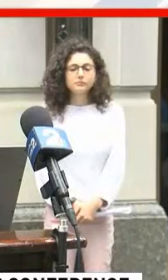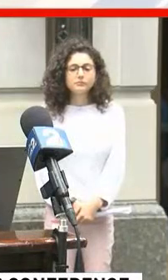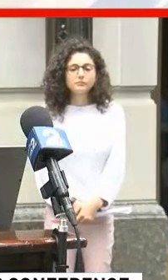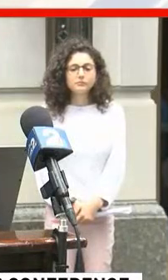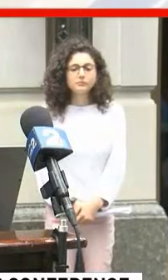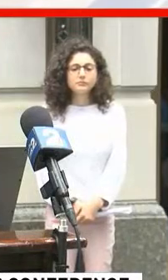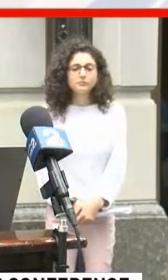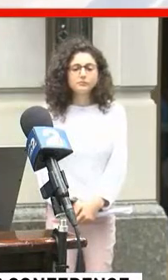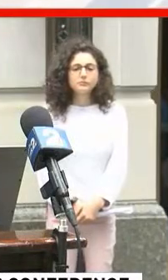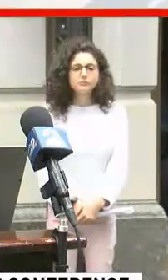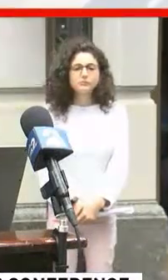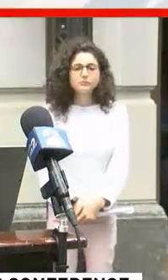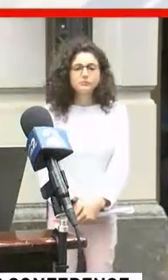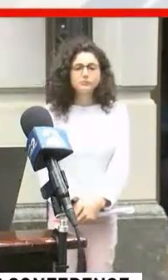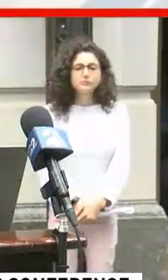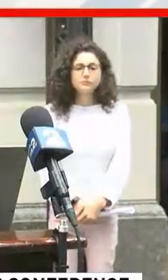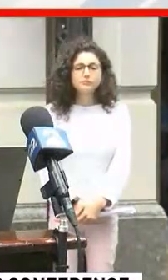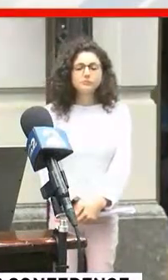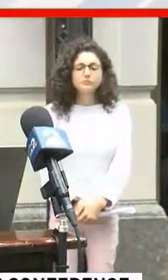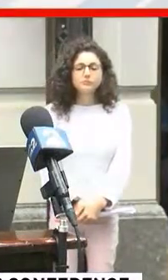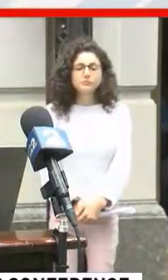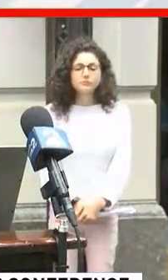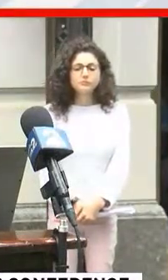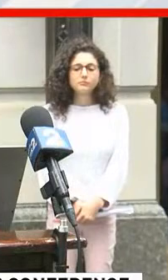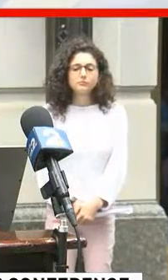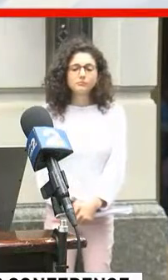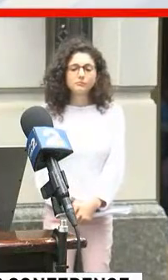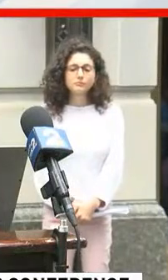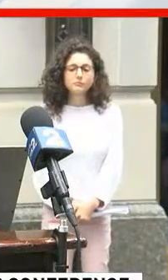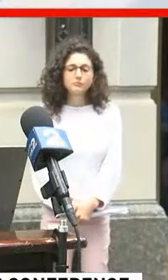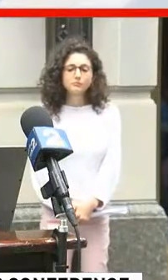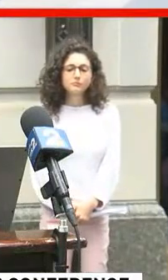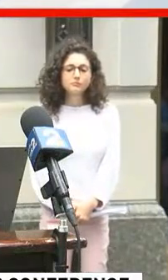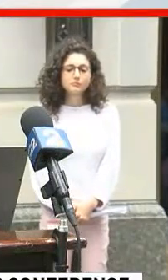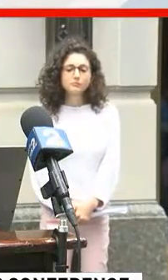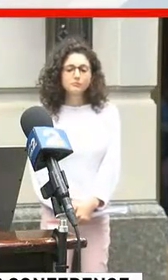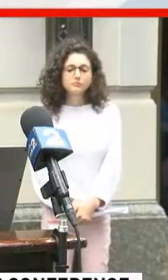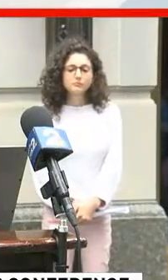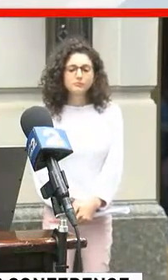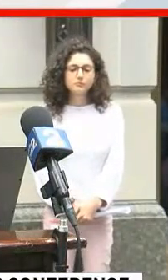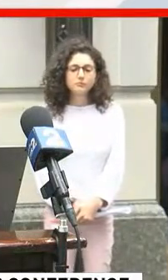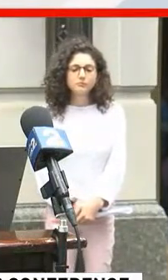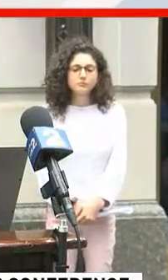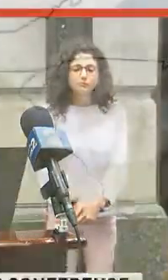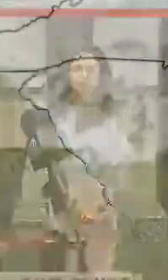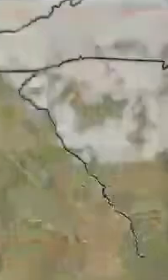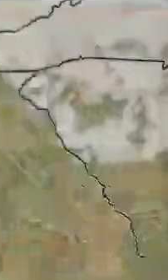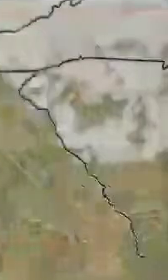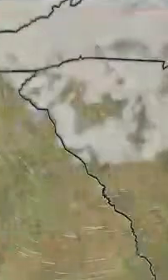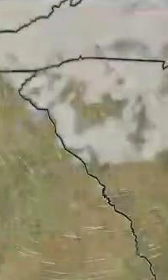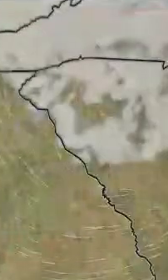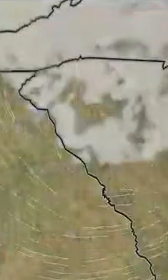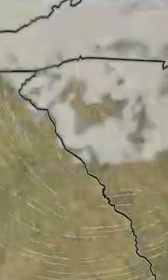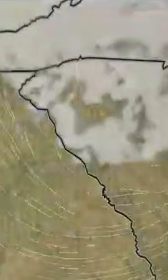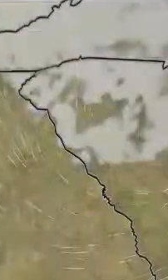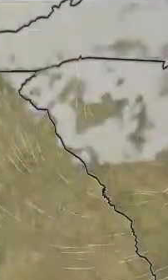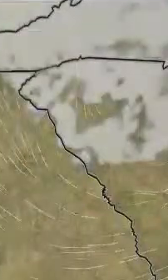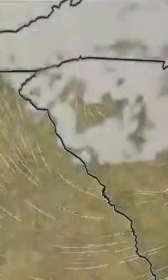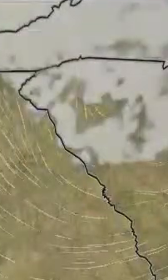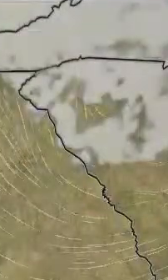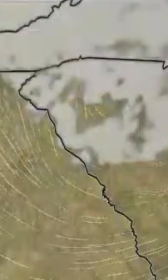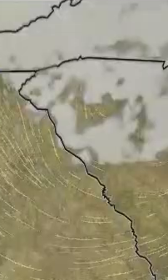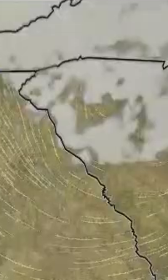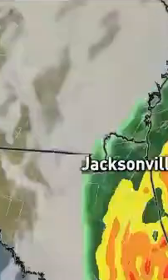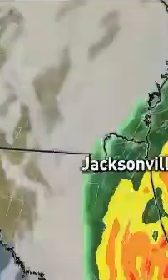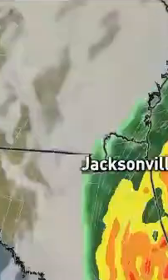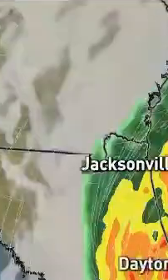5 pies, especialmente alrededor de las mareas altas a las 11 de la mañana y las 11:55 de la noche.